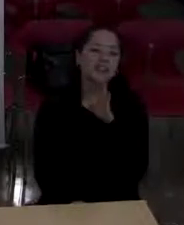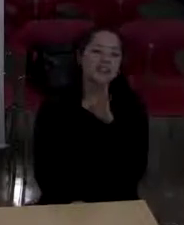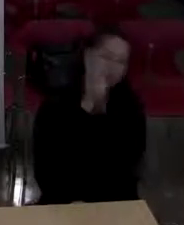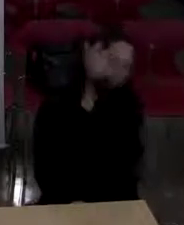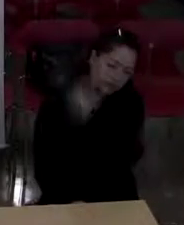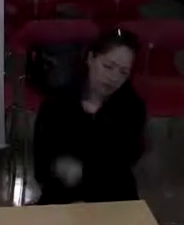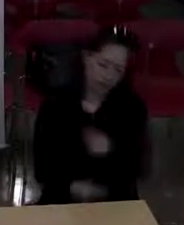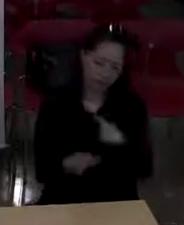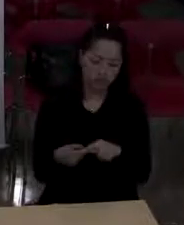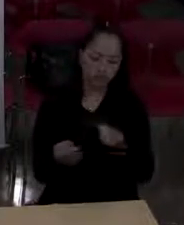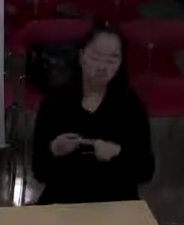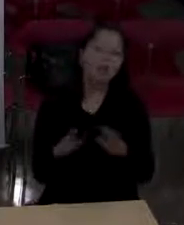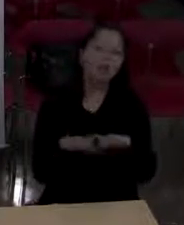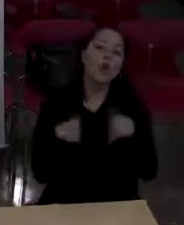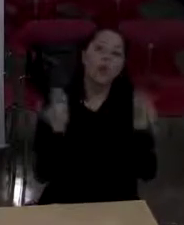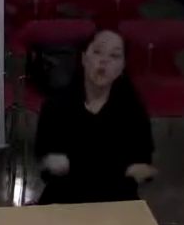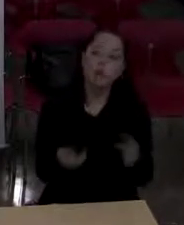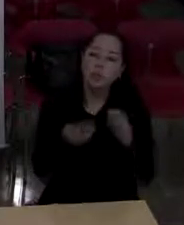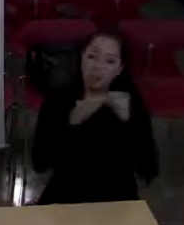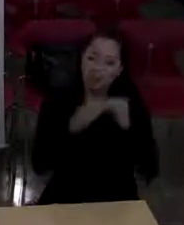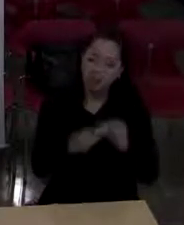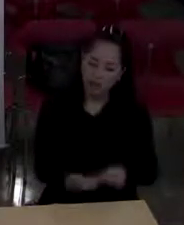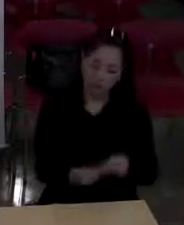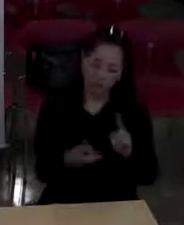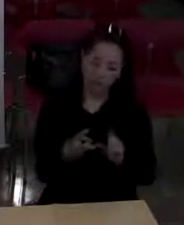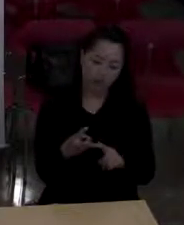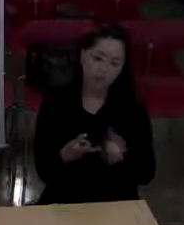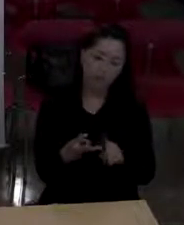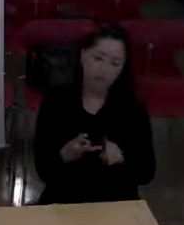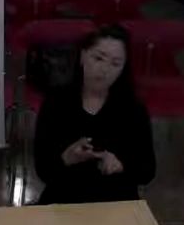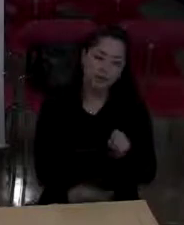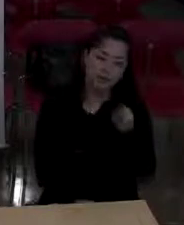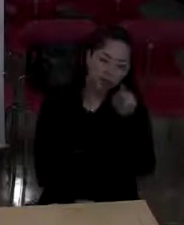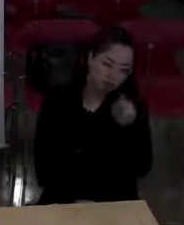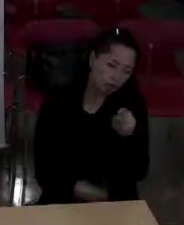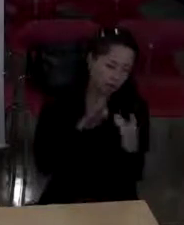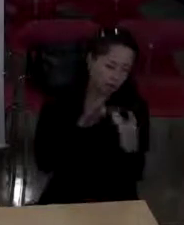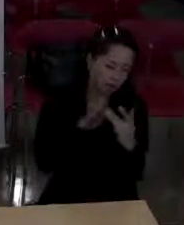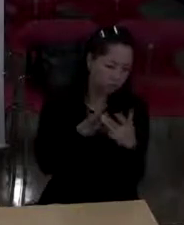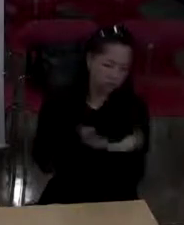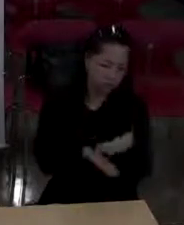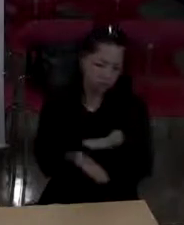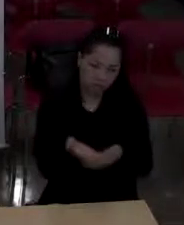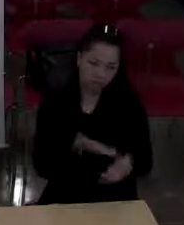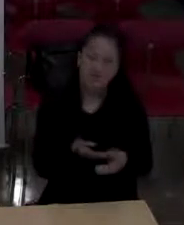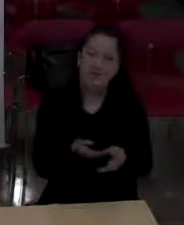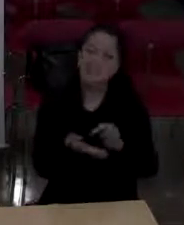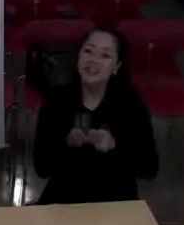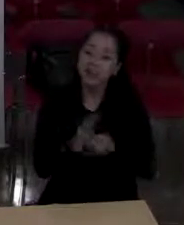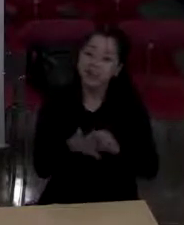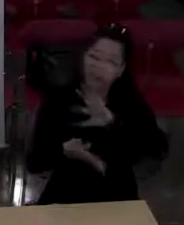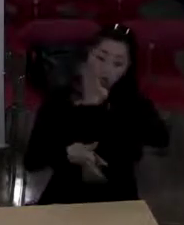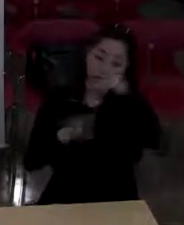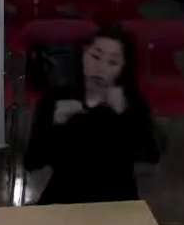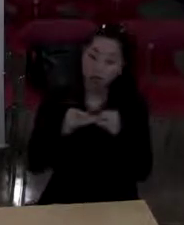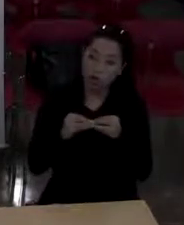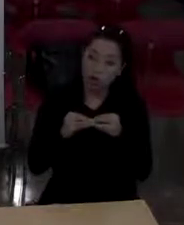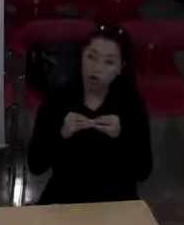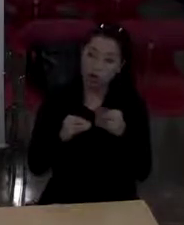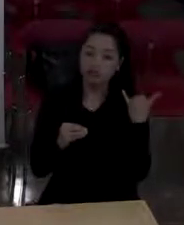Entonces estamos hablando de esa competencia comunicativa en la medida en que yo utilizo el código, tengo un dominio y un conocimiento de